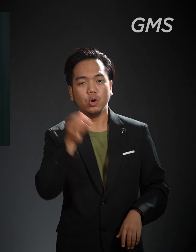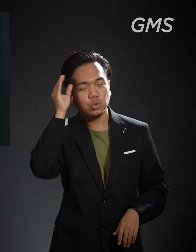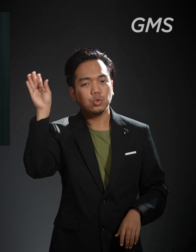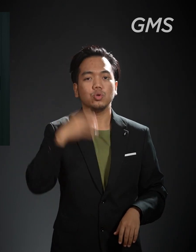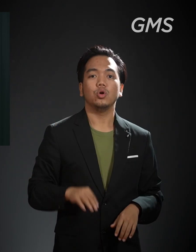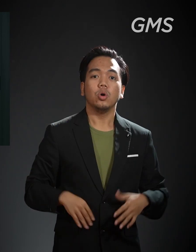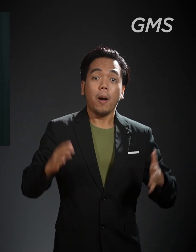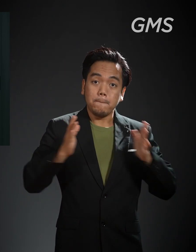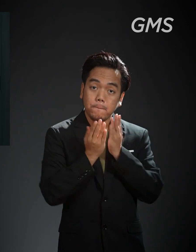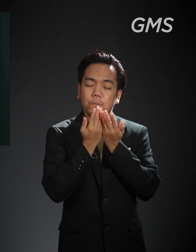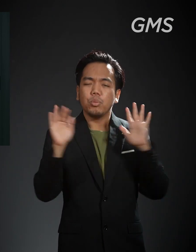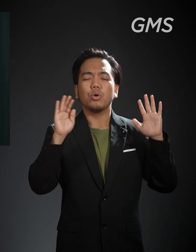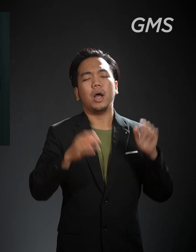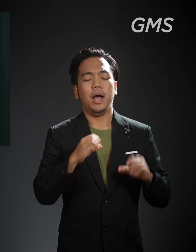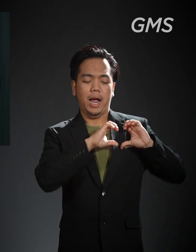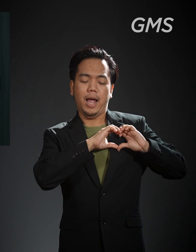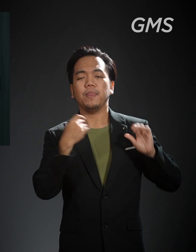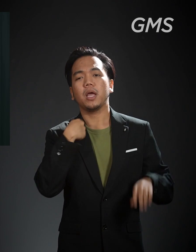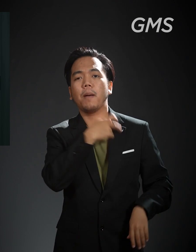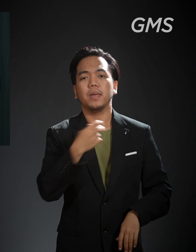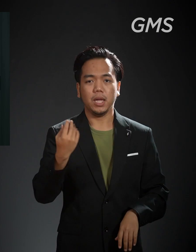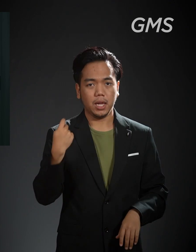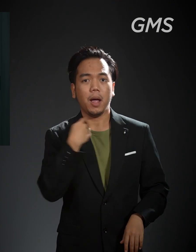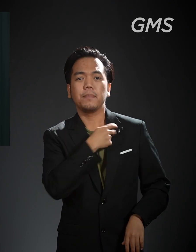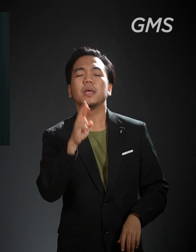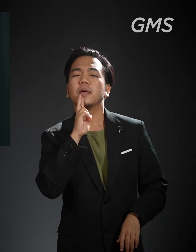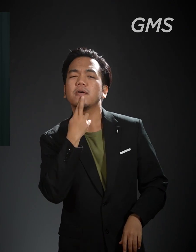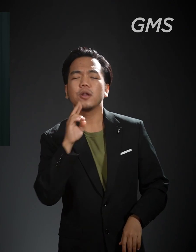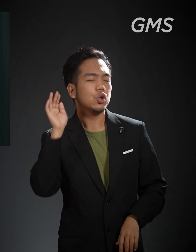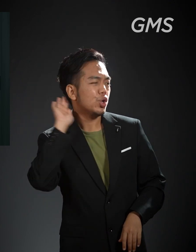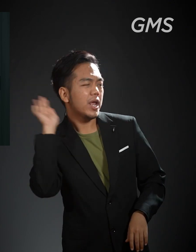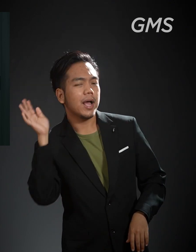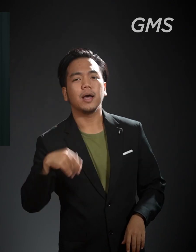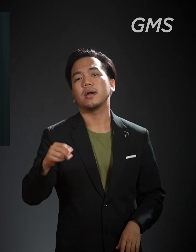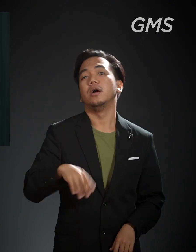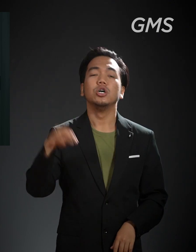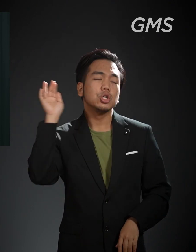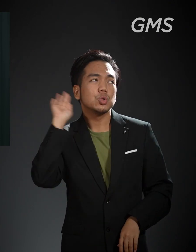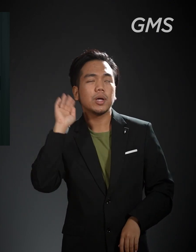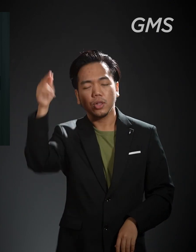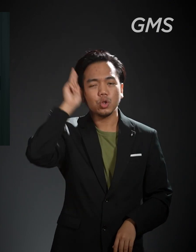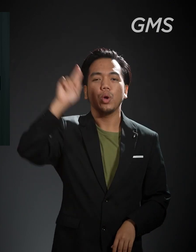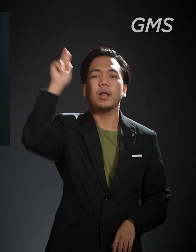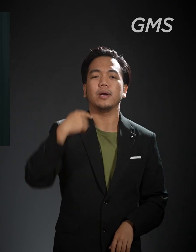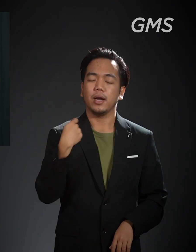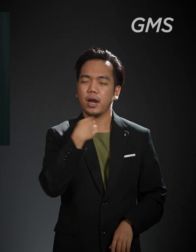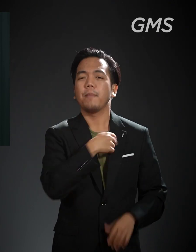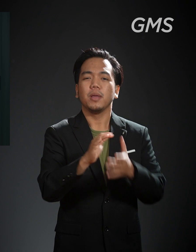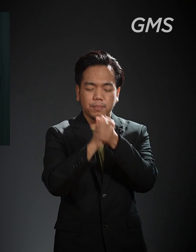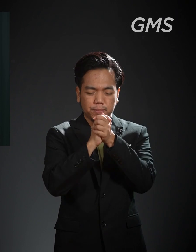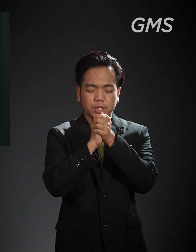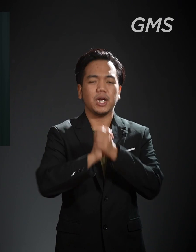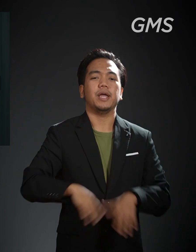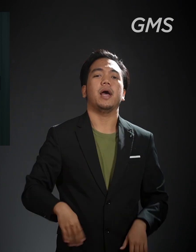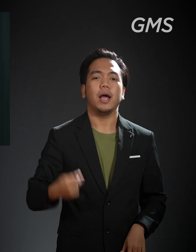untuk bersekutu, kami rindu Tuhan untuk mendengarkan suara-Mu. Kami serahkan dan kami percaya sepanjang ibadah hari ini Tuhan, kami